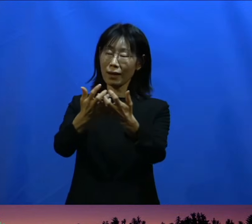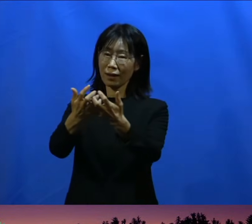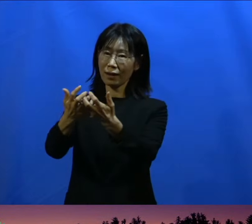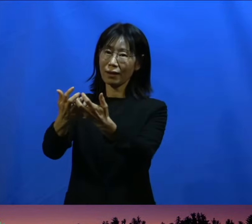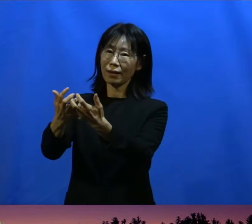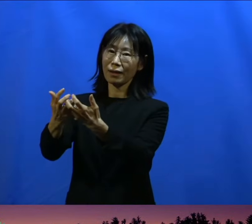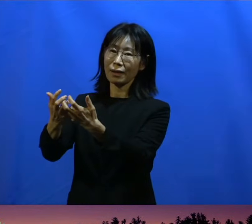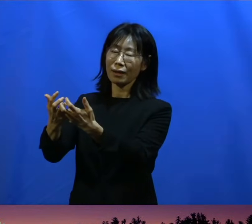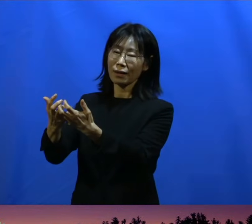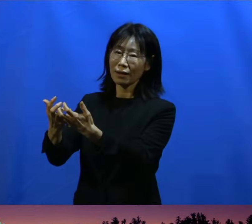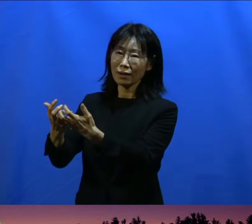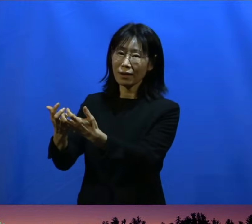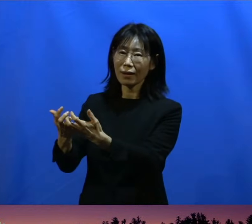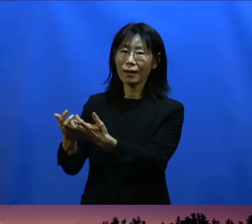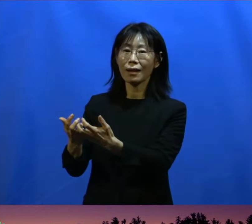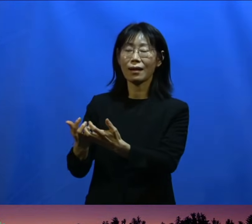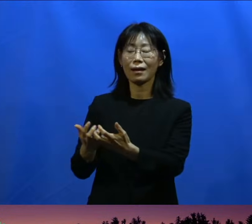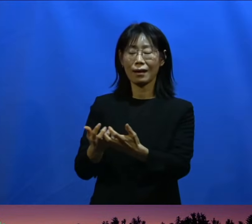가득하도다.